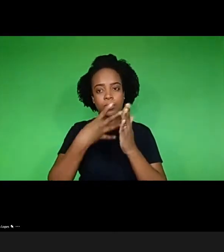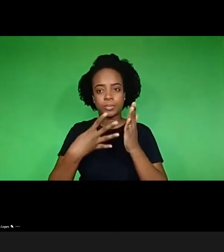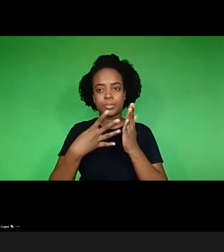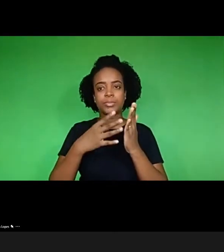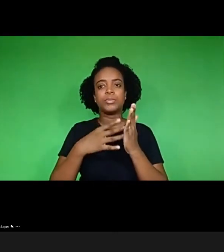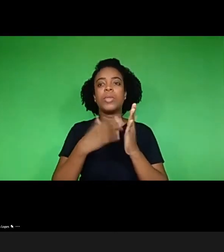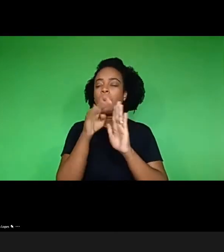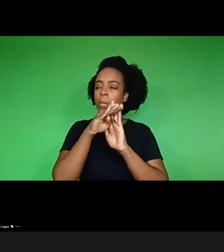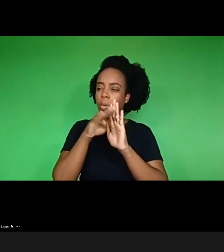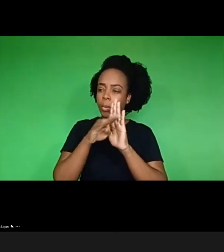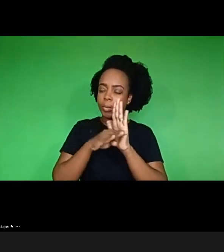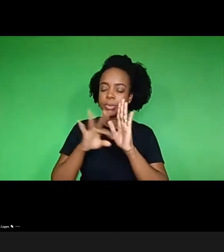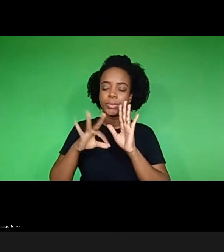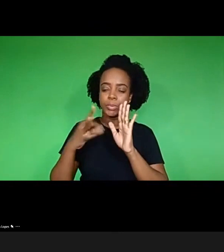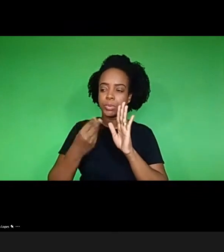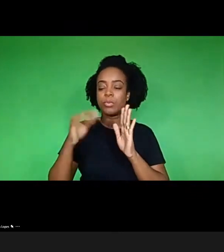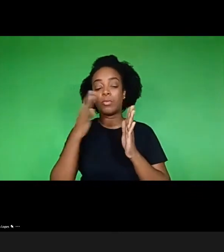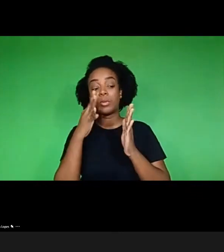bom?